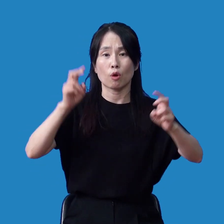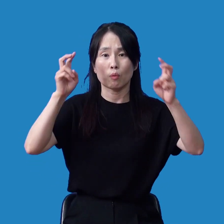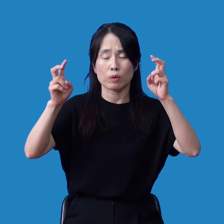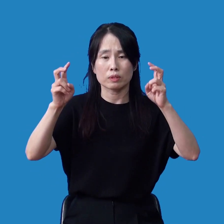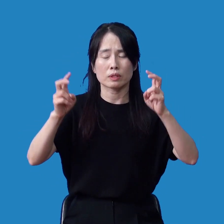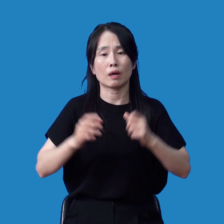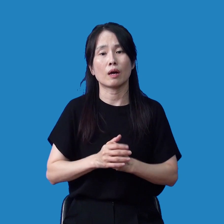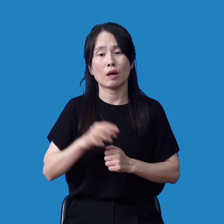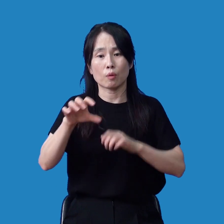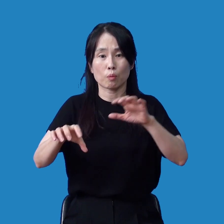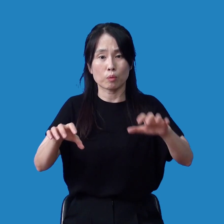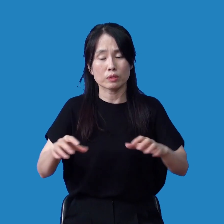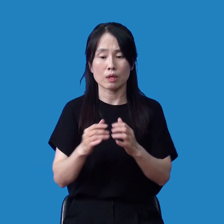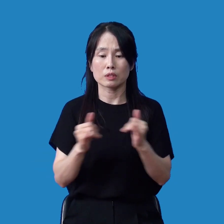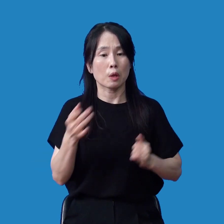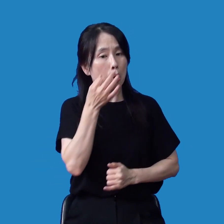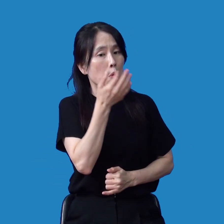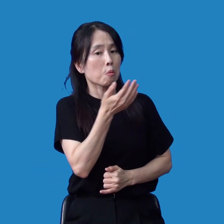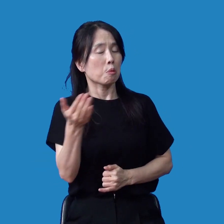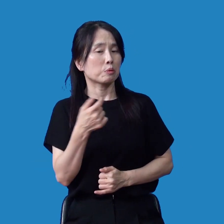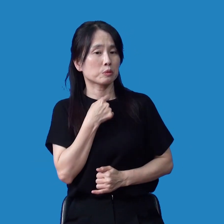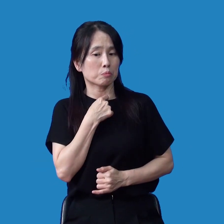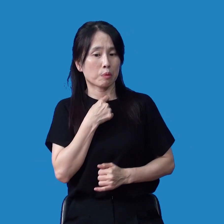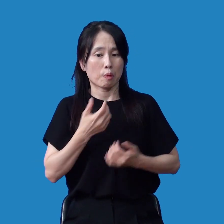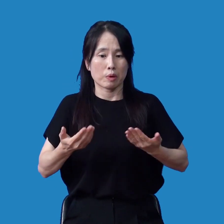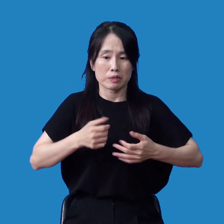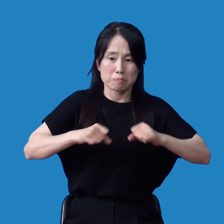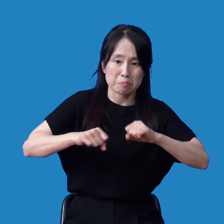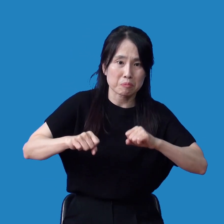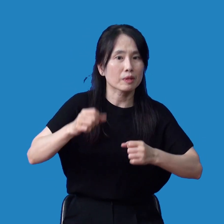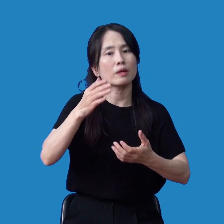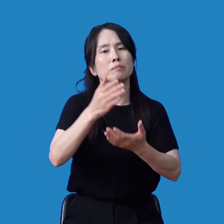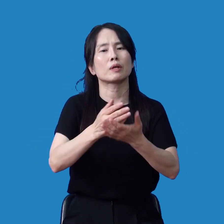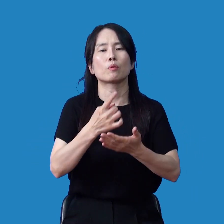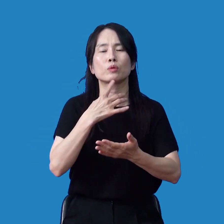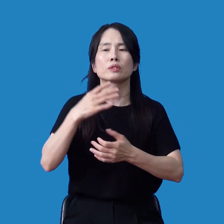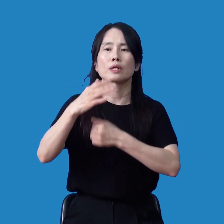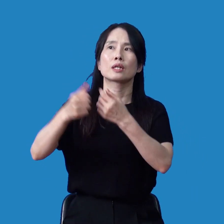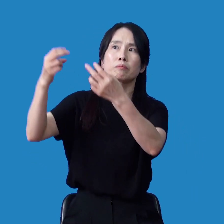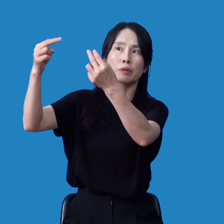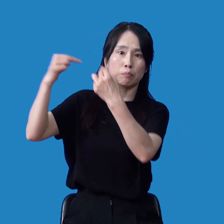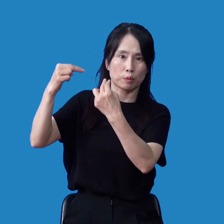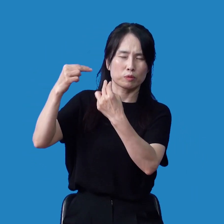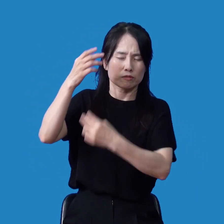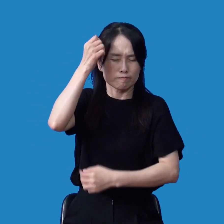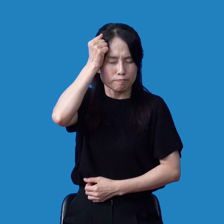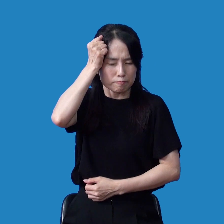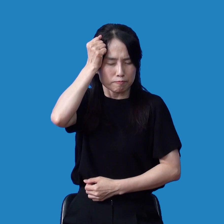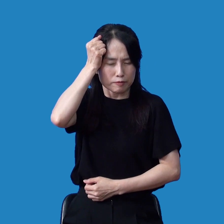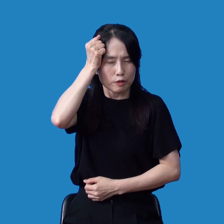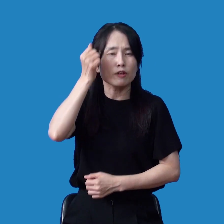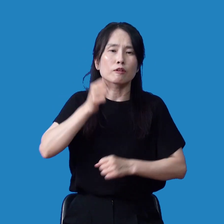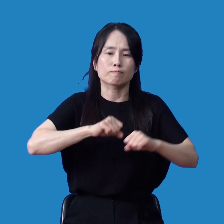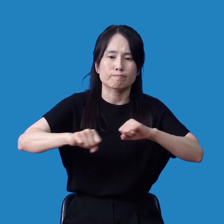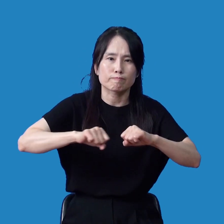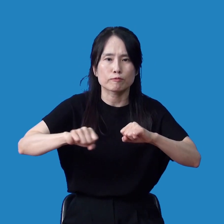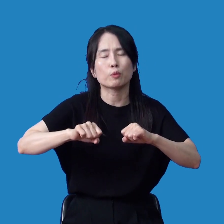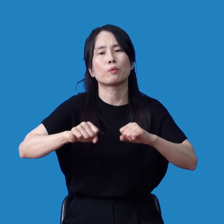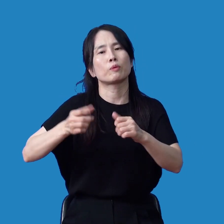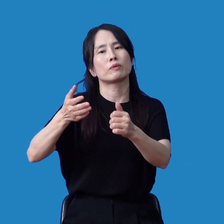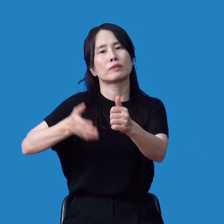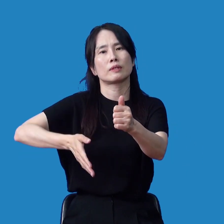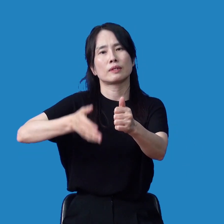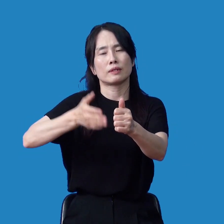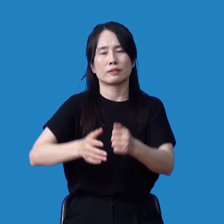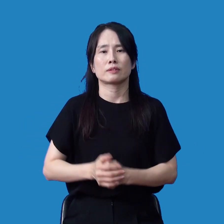사람에게 보이려고 일하지 말고 오직 하나님 앞에서 일을 하라 하는 말씀입니다. 그러면